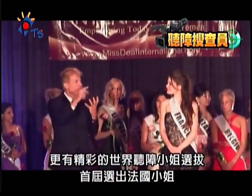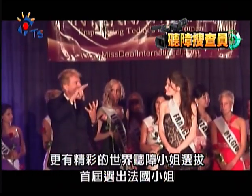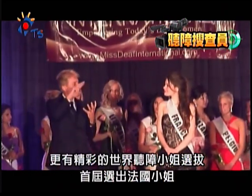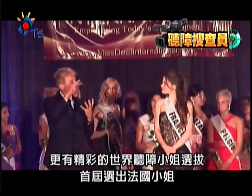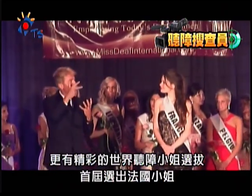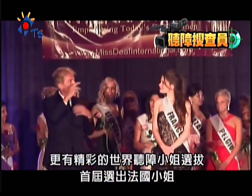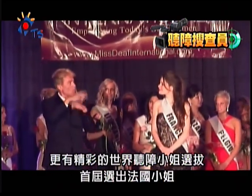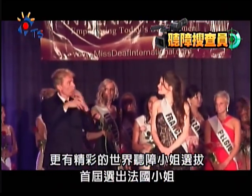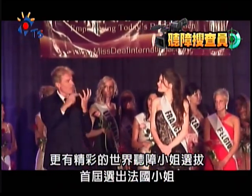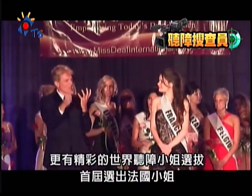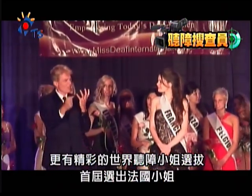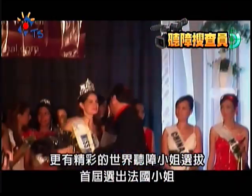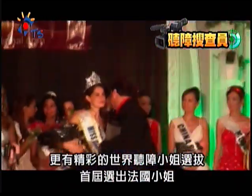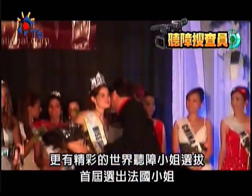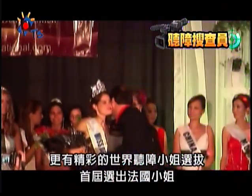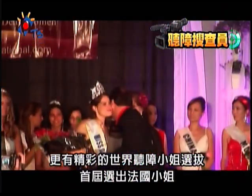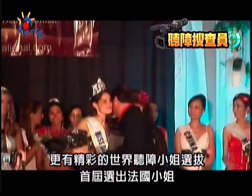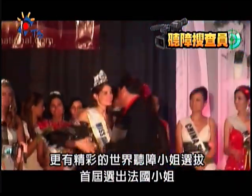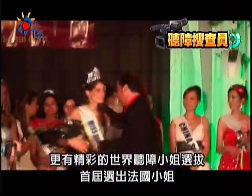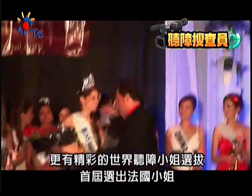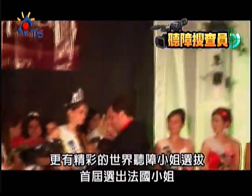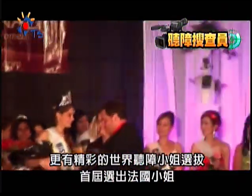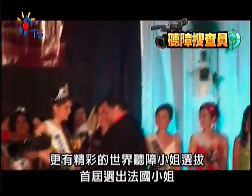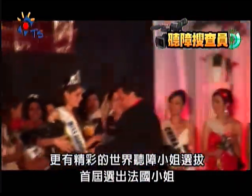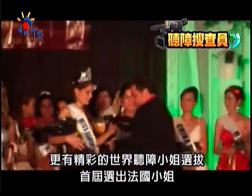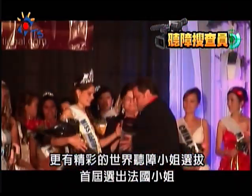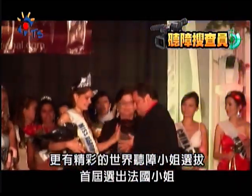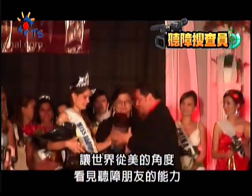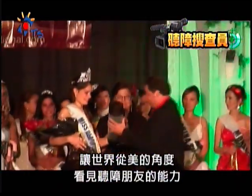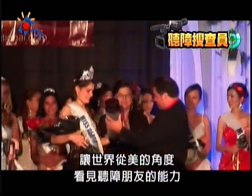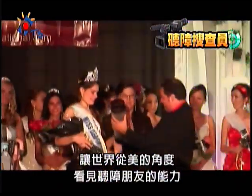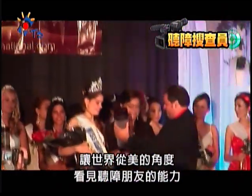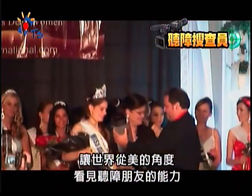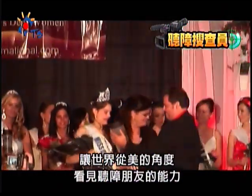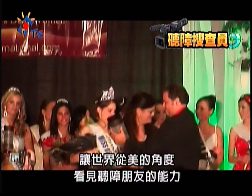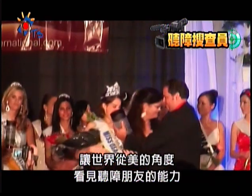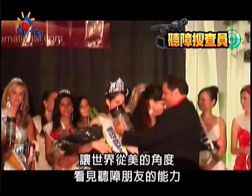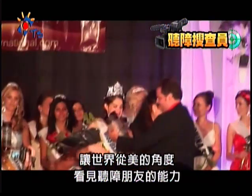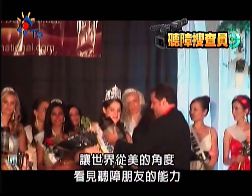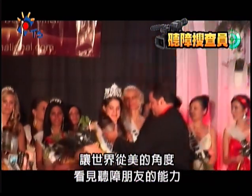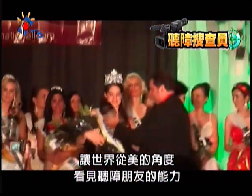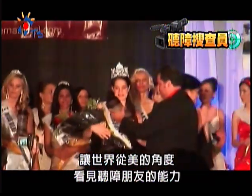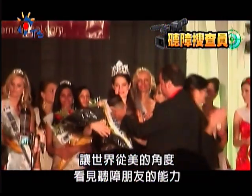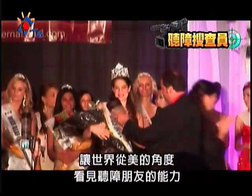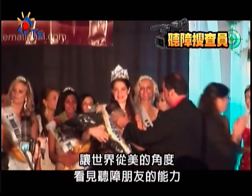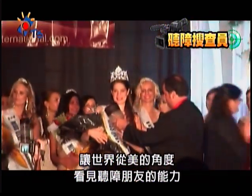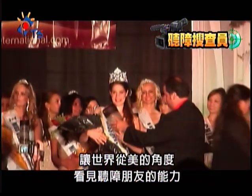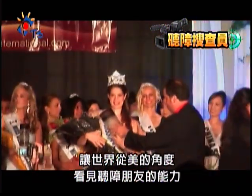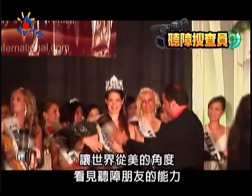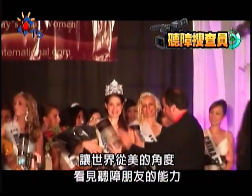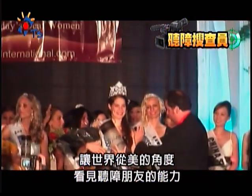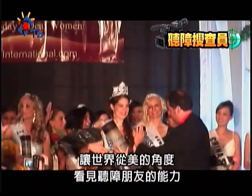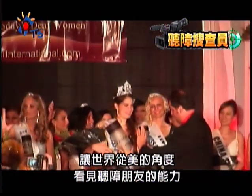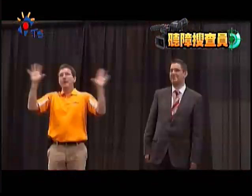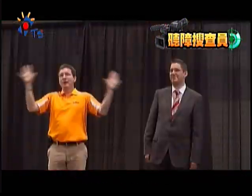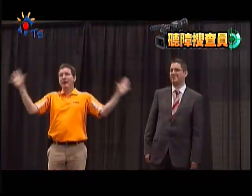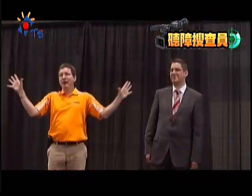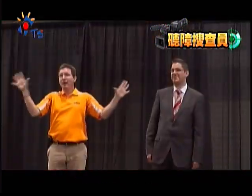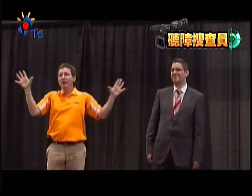障小姐选拔，首届选出法国小姐，让世界从美的角度看见听障朋友的能力。活动期间